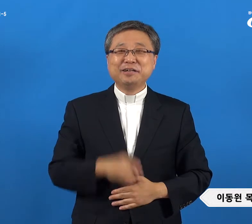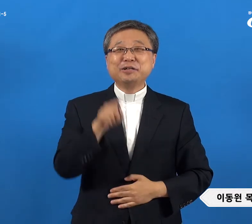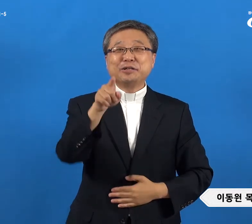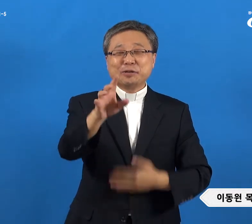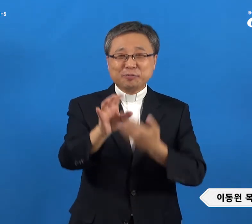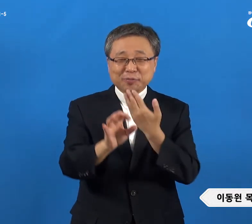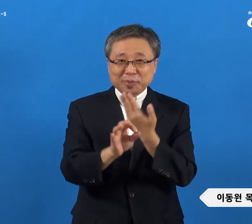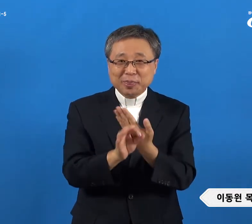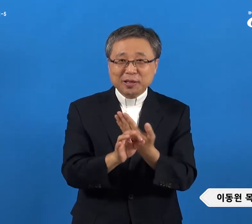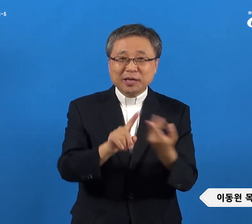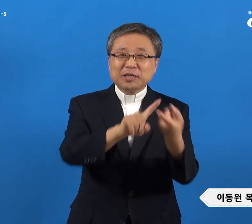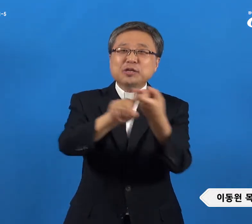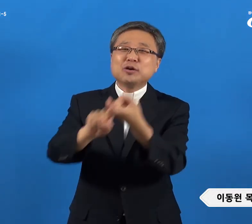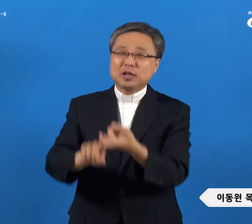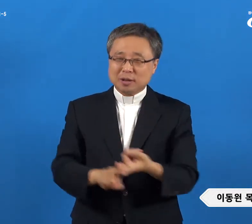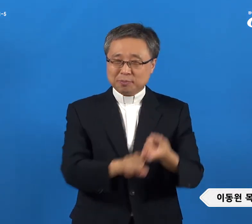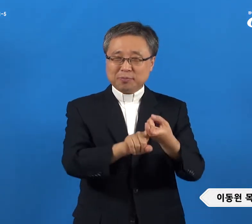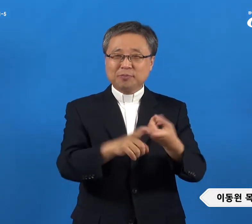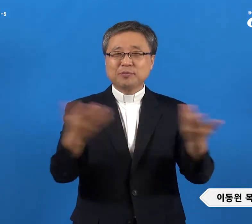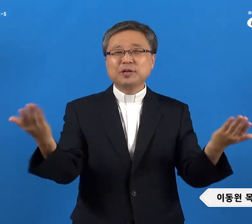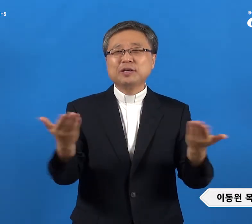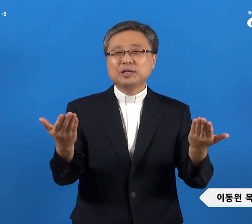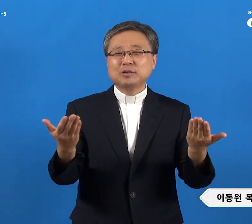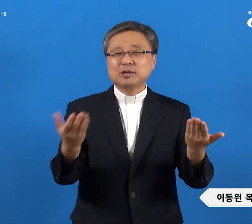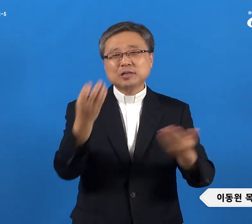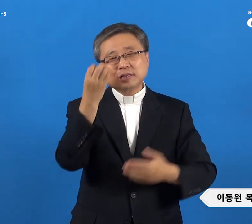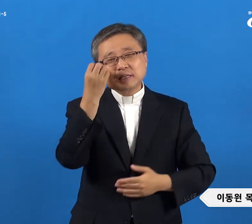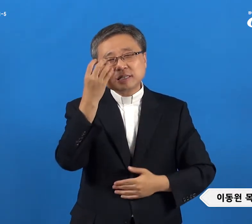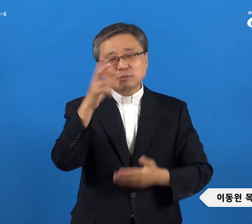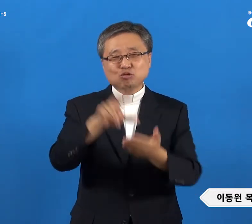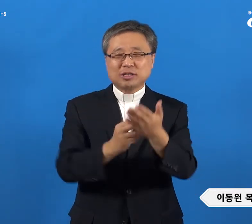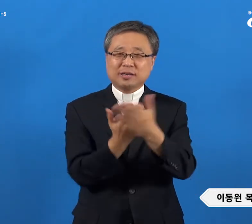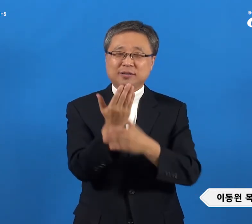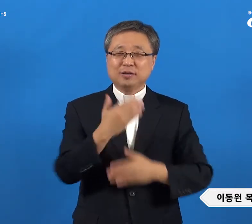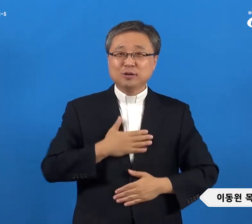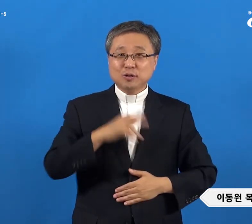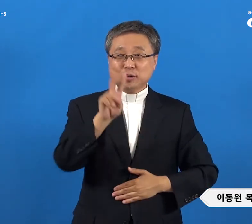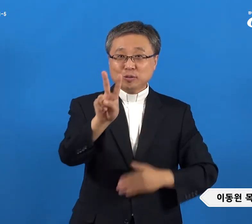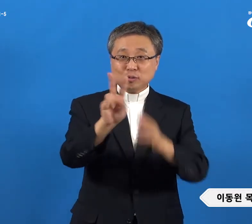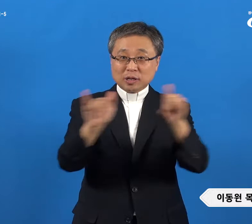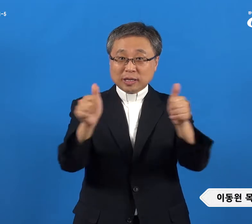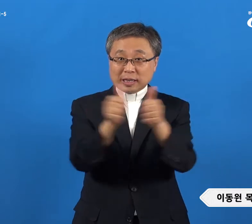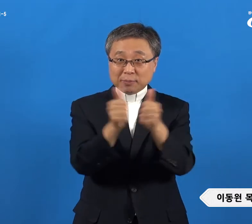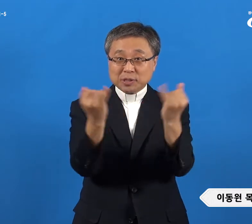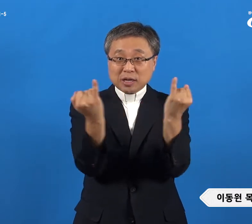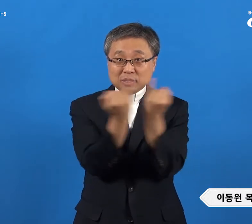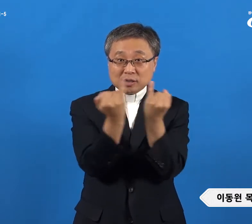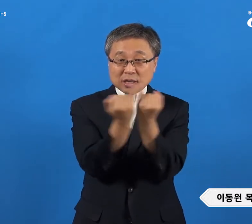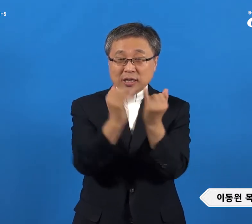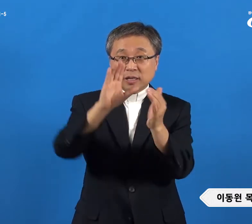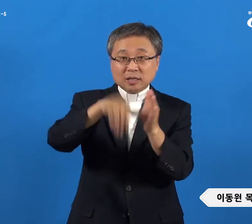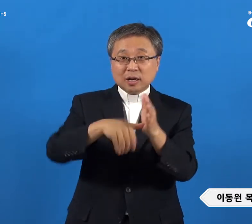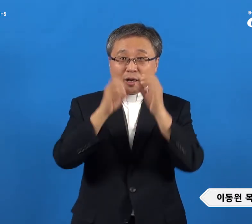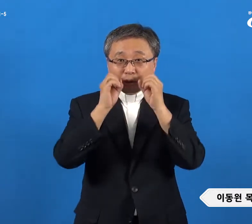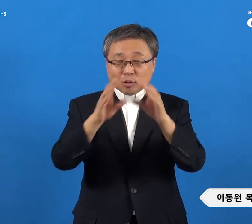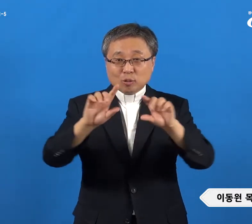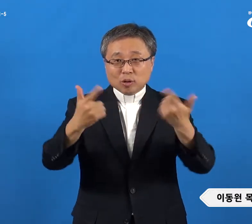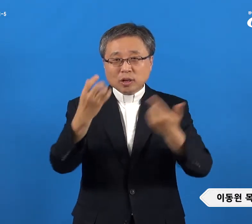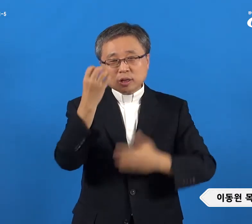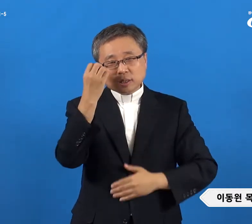그러면 연합전선에 이상이 생깁니다. 또 2사람이 남녀일 경우에 전도가 아니라 이상한